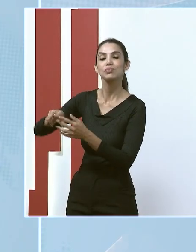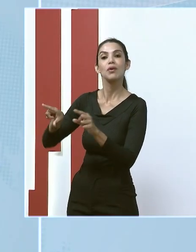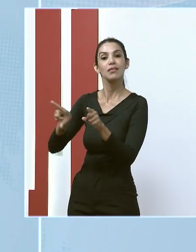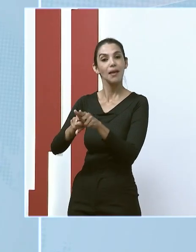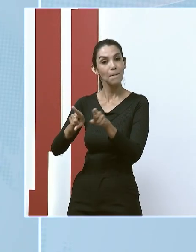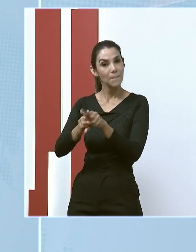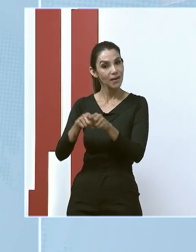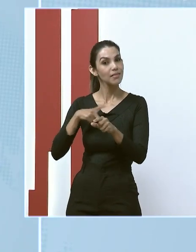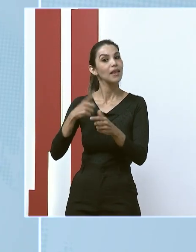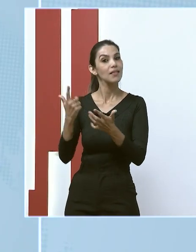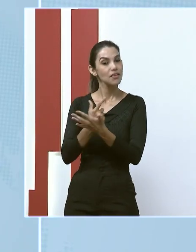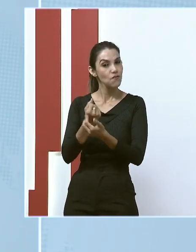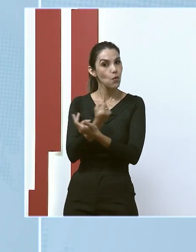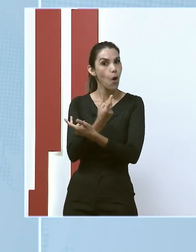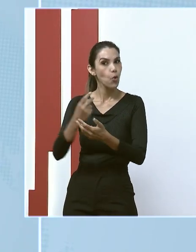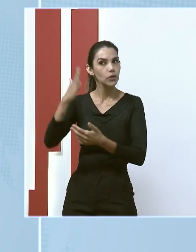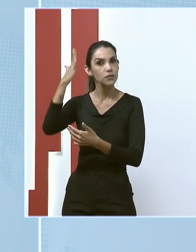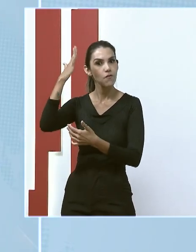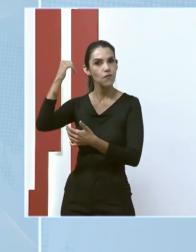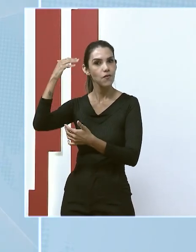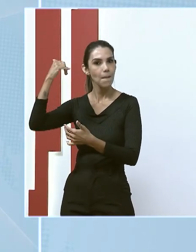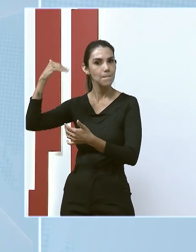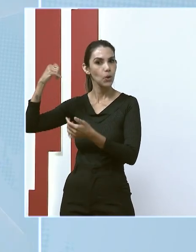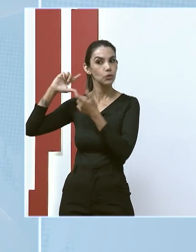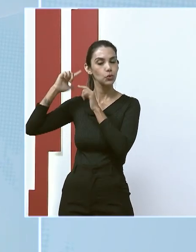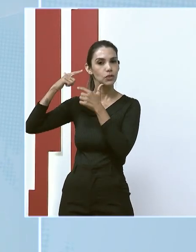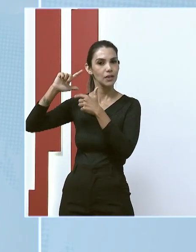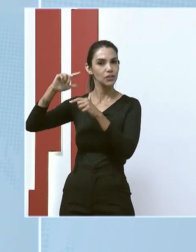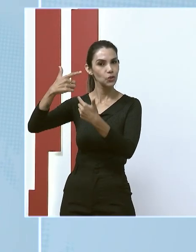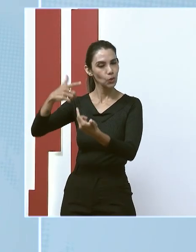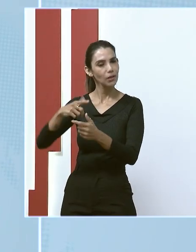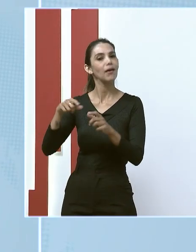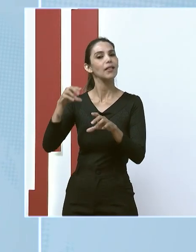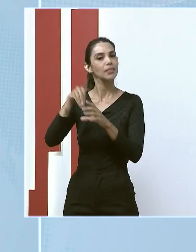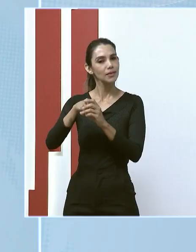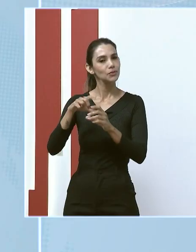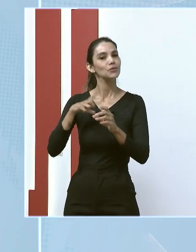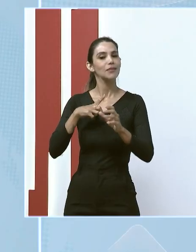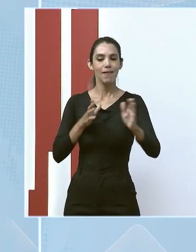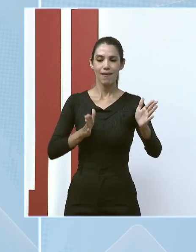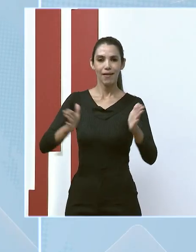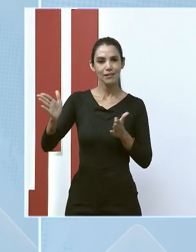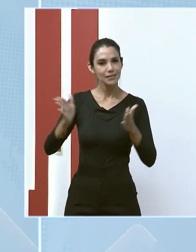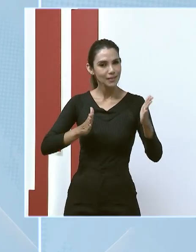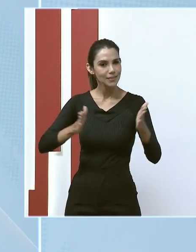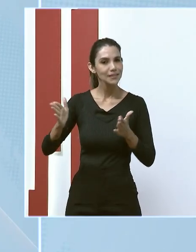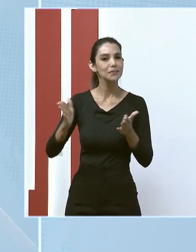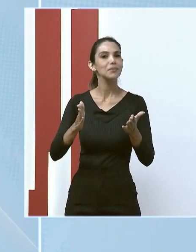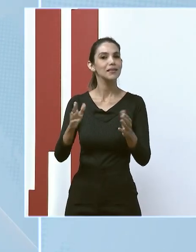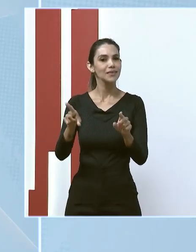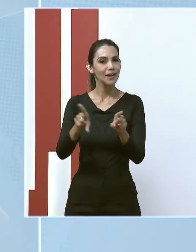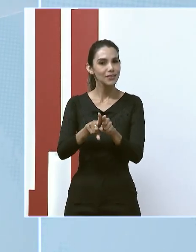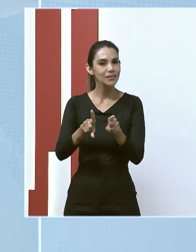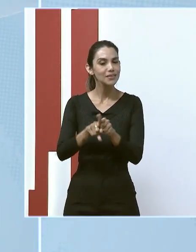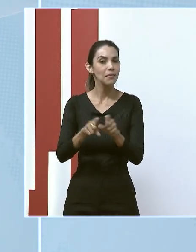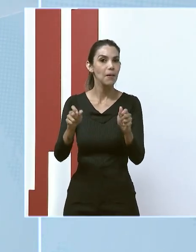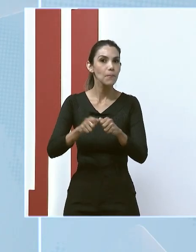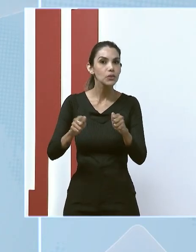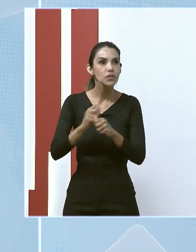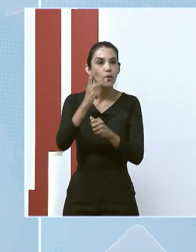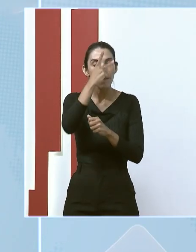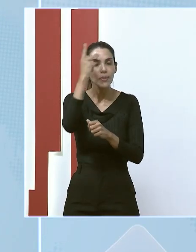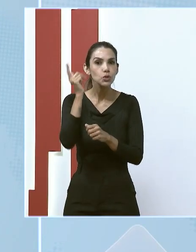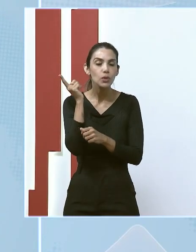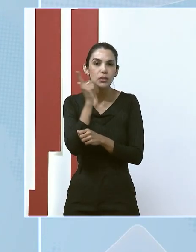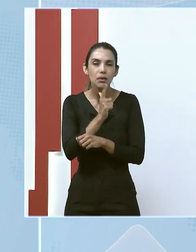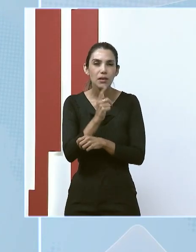contemporâneos licenciados. A plataforma conta com recursos de acessibilidade, com opção de ajuste de fonte e contraste, suporte para